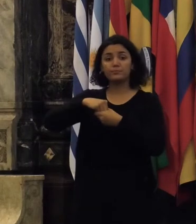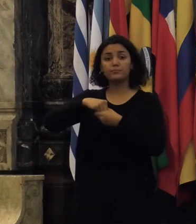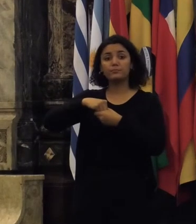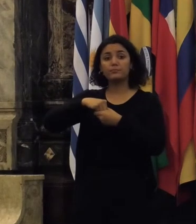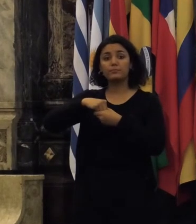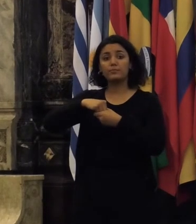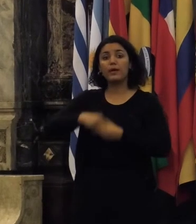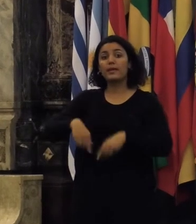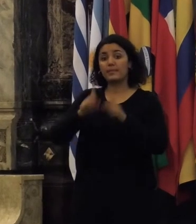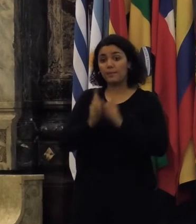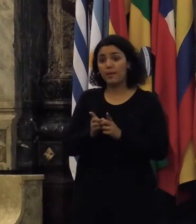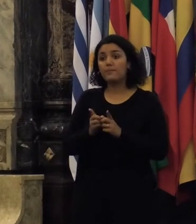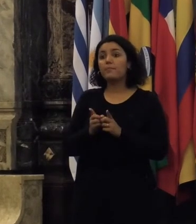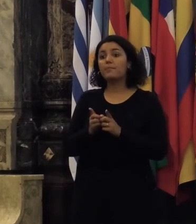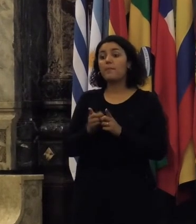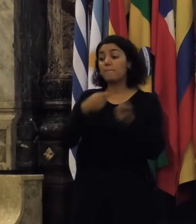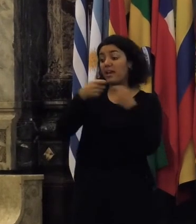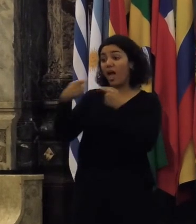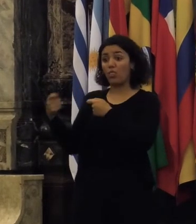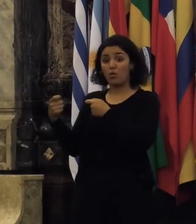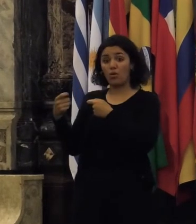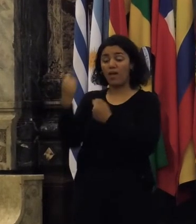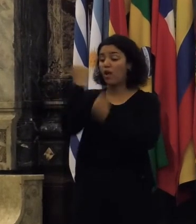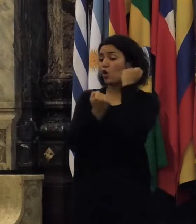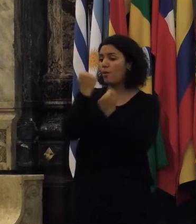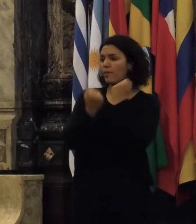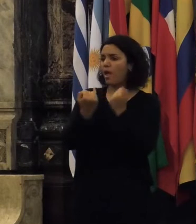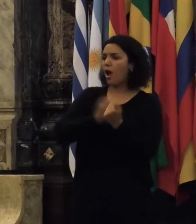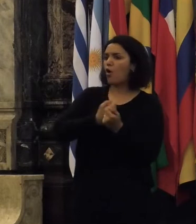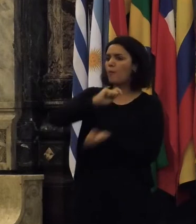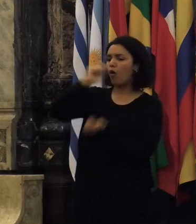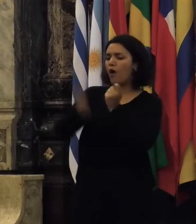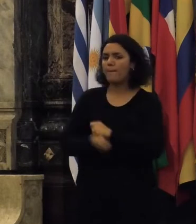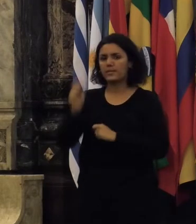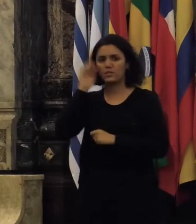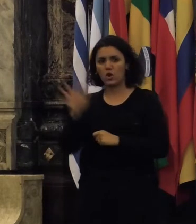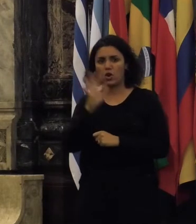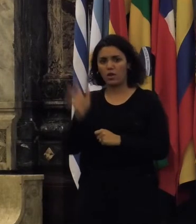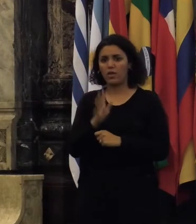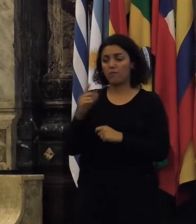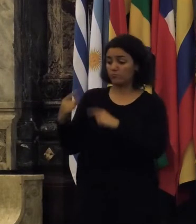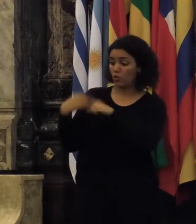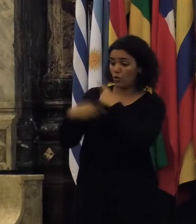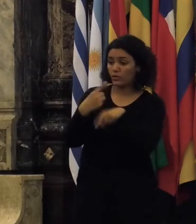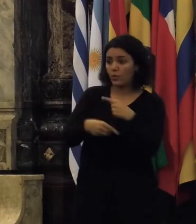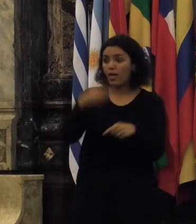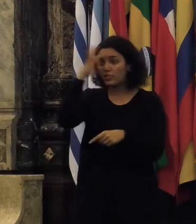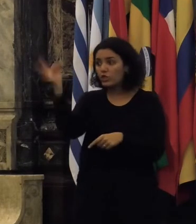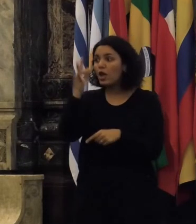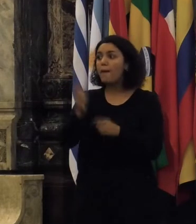Las presiones que ejerce la economía y el mercado, ¿cómo afectan a la psicología? ¿Seguimos sosteniendo las mismas